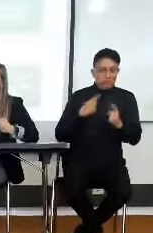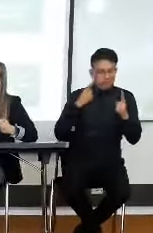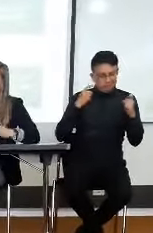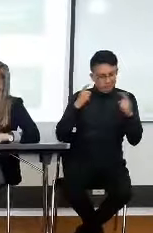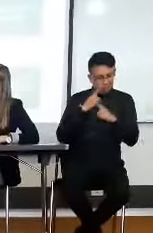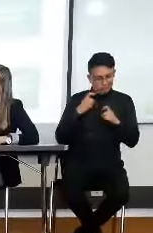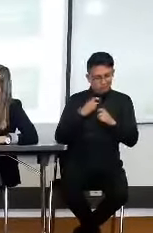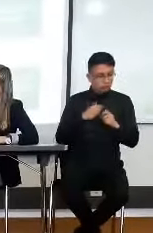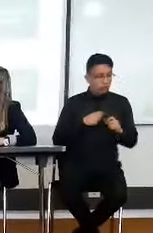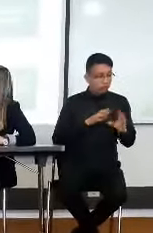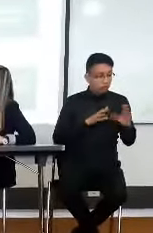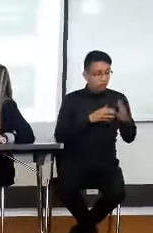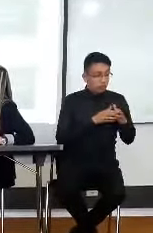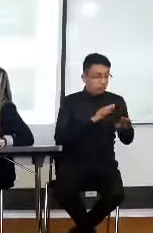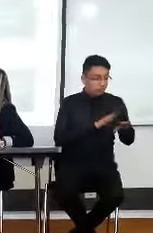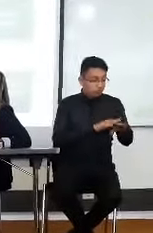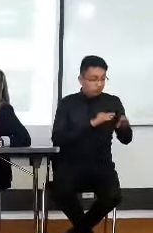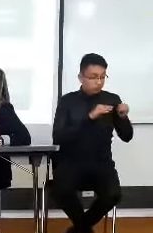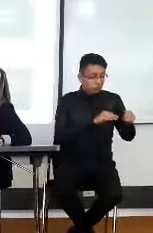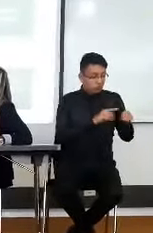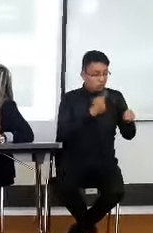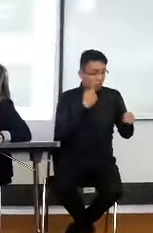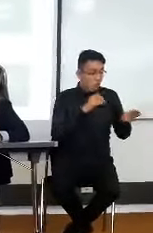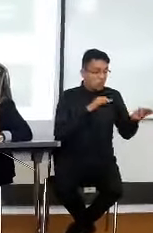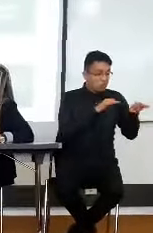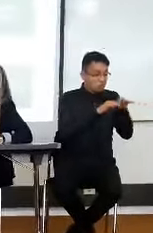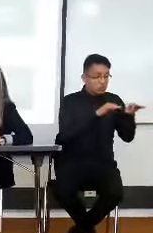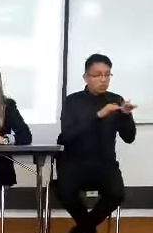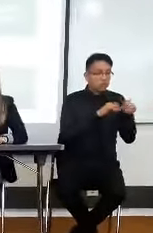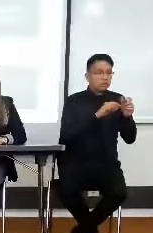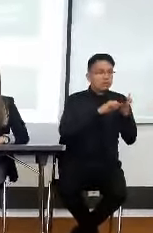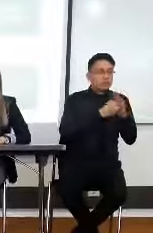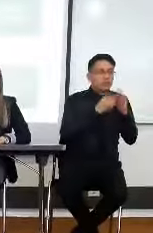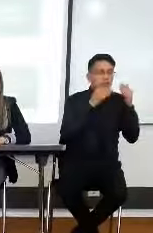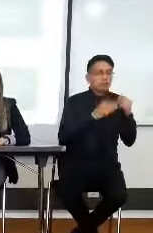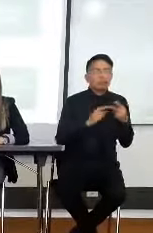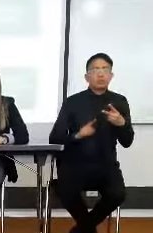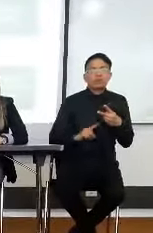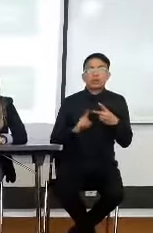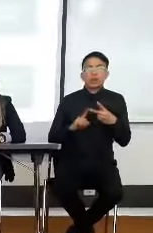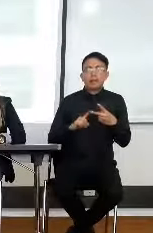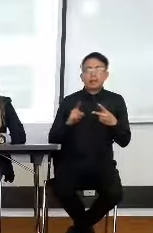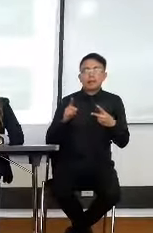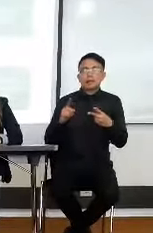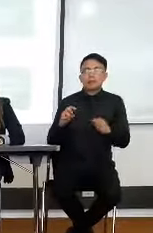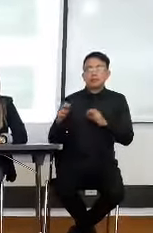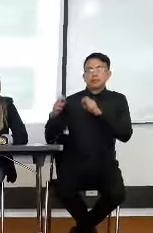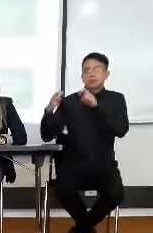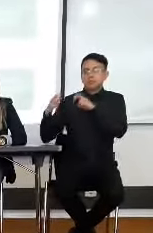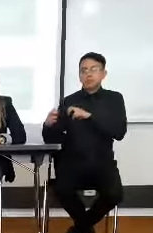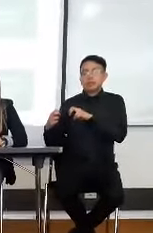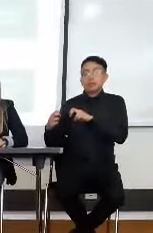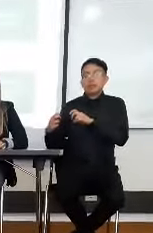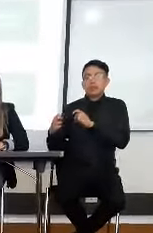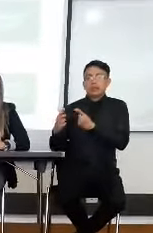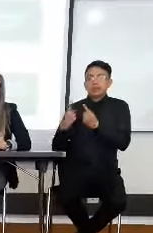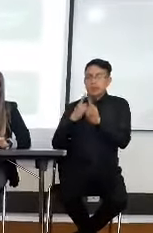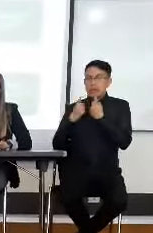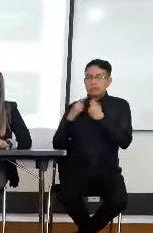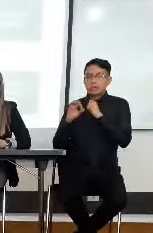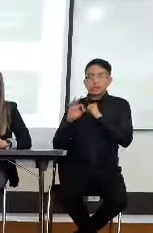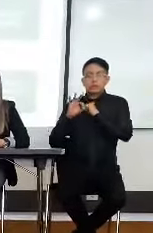poco el equipo asistencial en el tema. Vamos a tener una consulta de psicología donde vamos a tener un tiempo